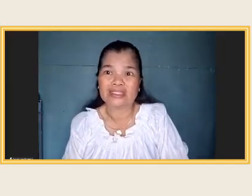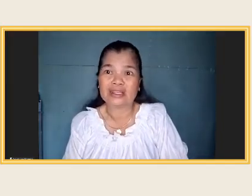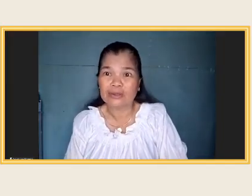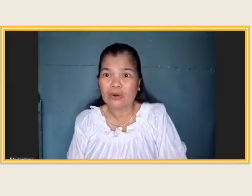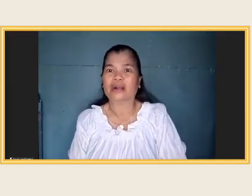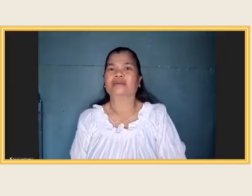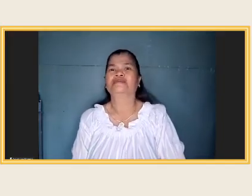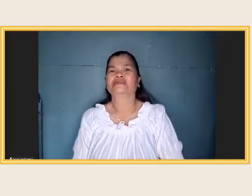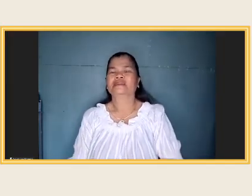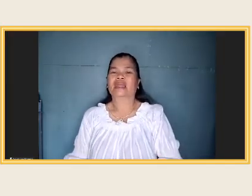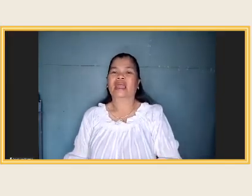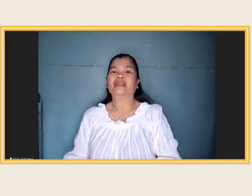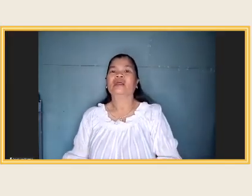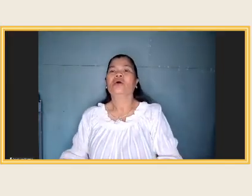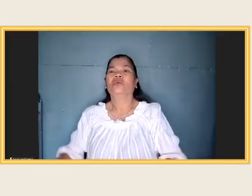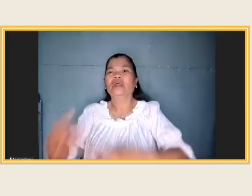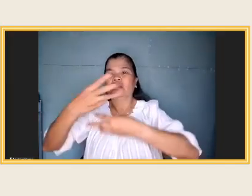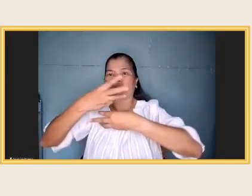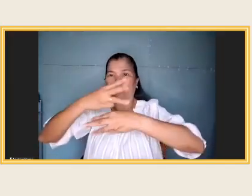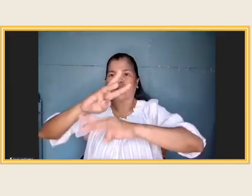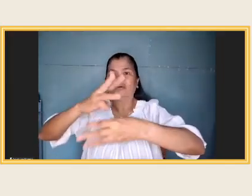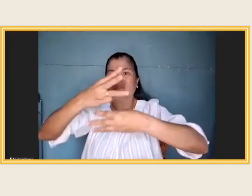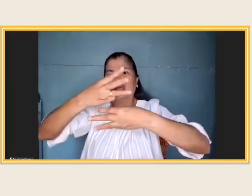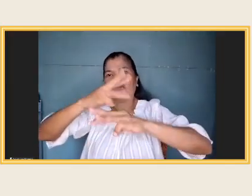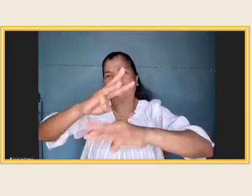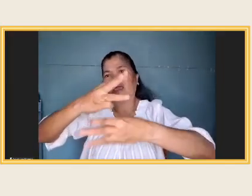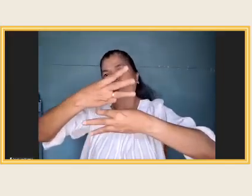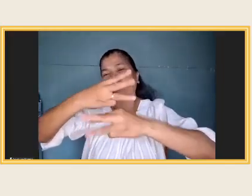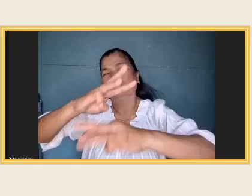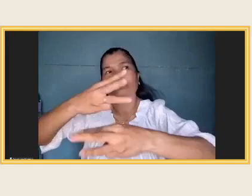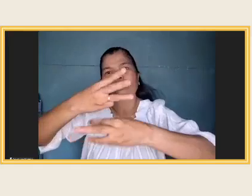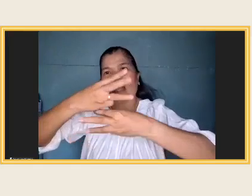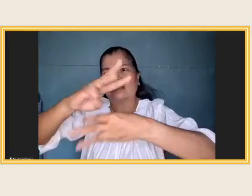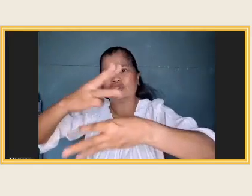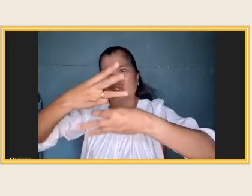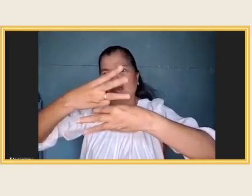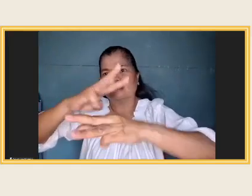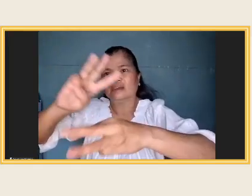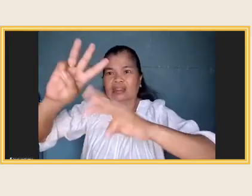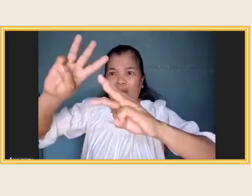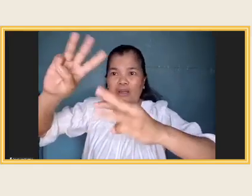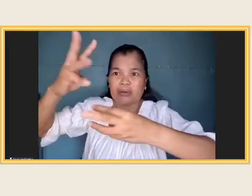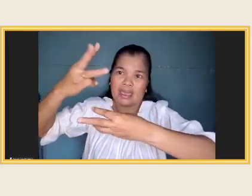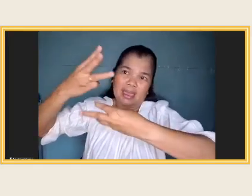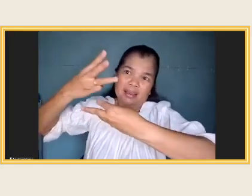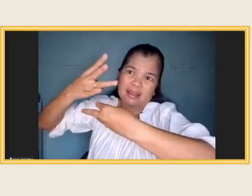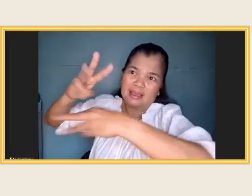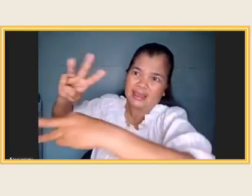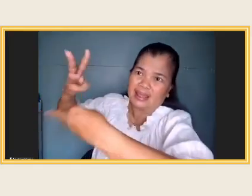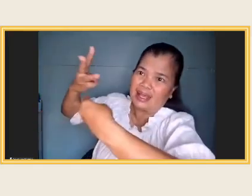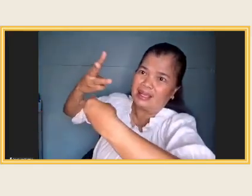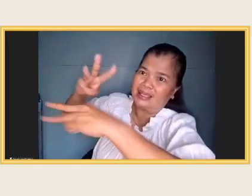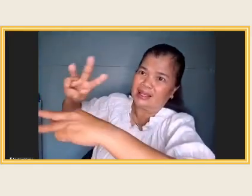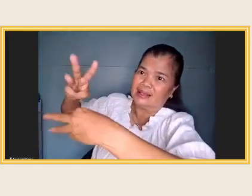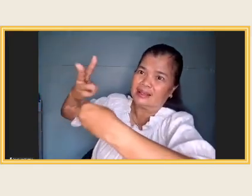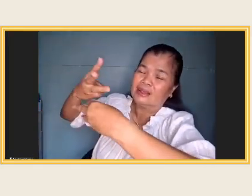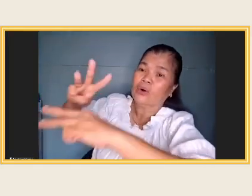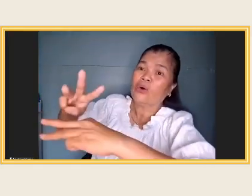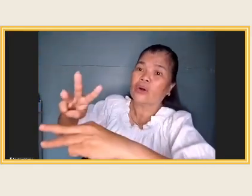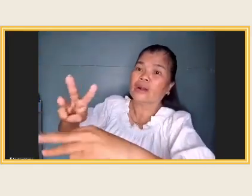anong klaseng door. Then, window. Ganon din. Ito yung jalousie. W-hand,